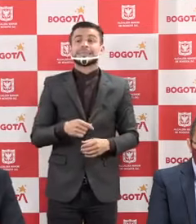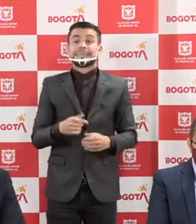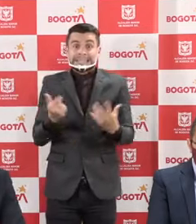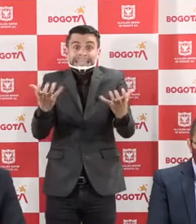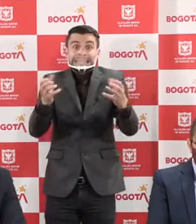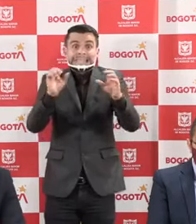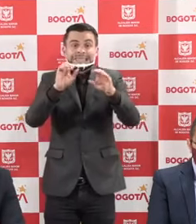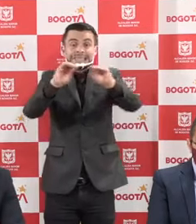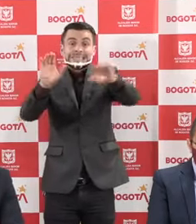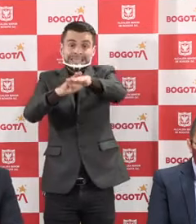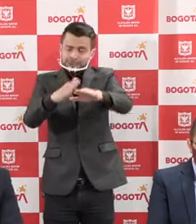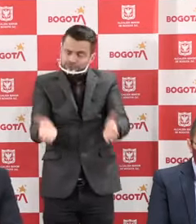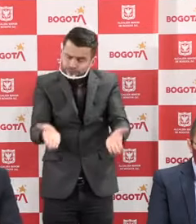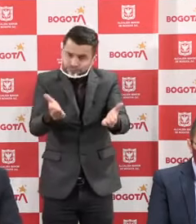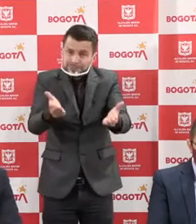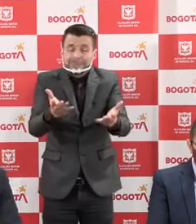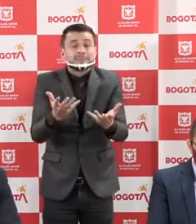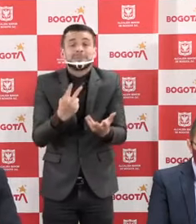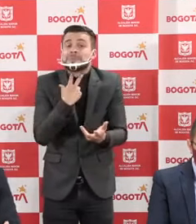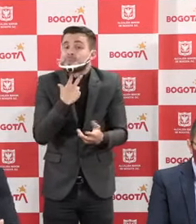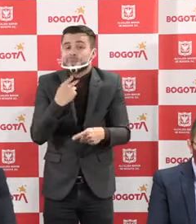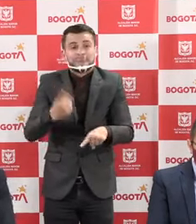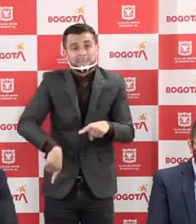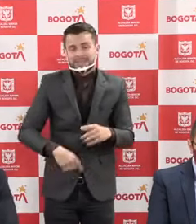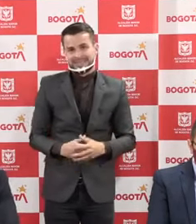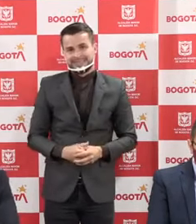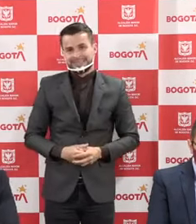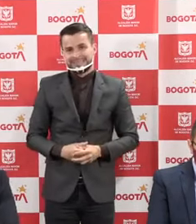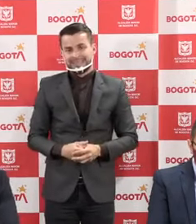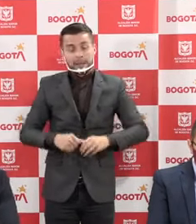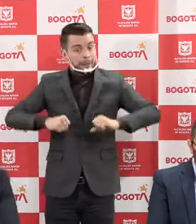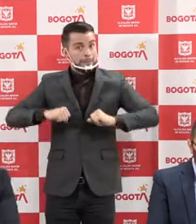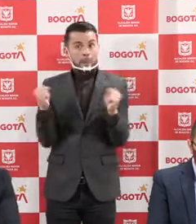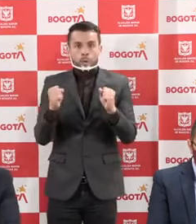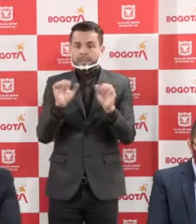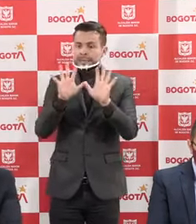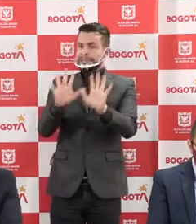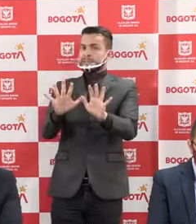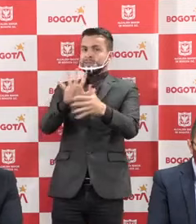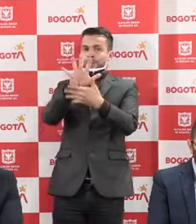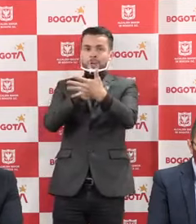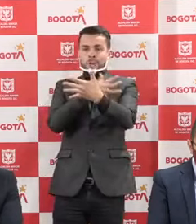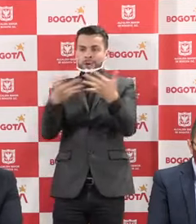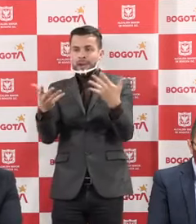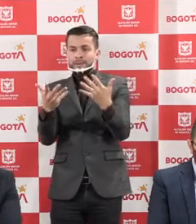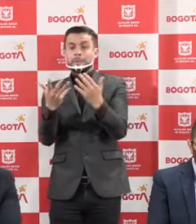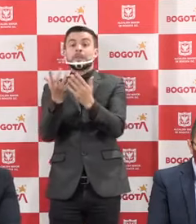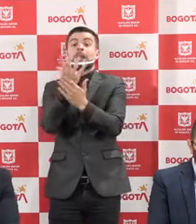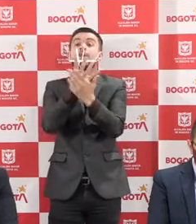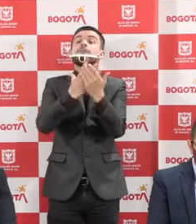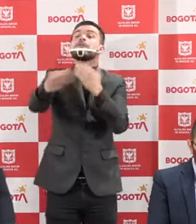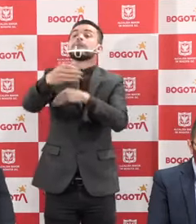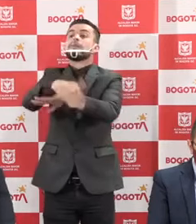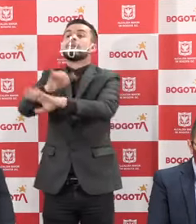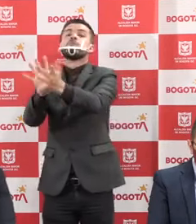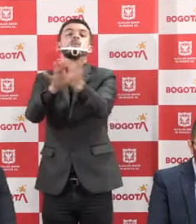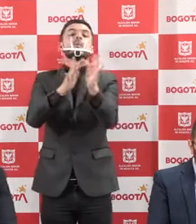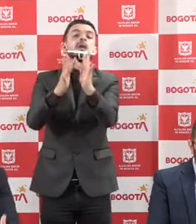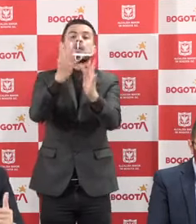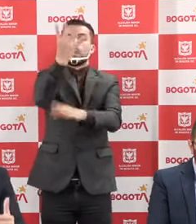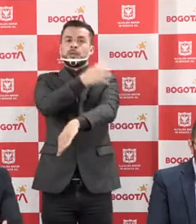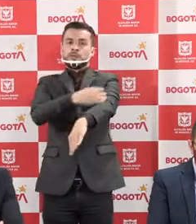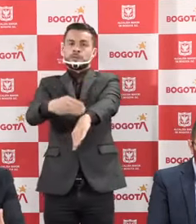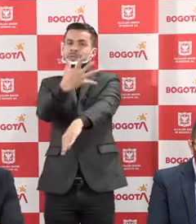puede y no se puede porque bogotá tiene un cupo epidemiológico máximo de cuatro millones y medio de personas con interacciones en la calle